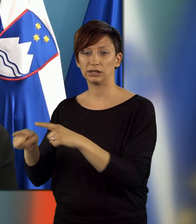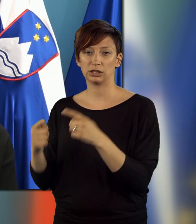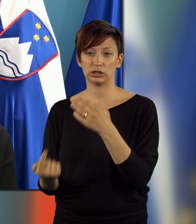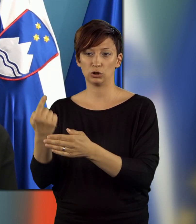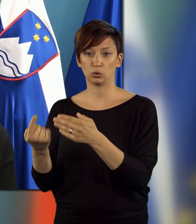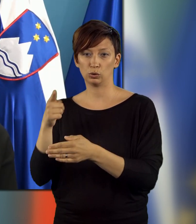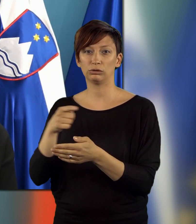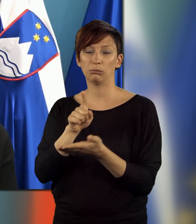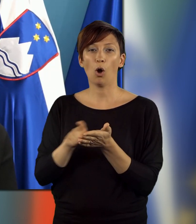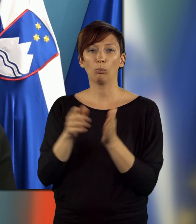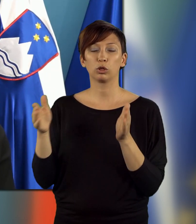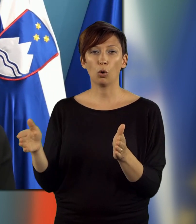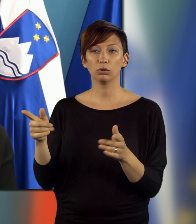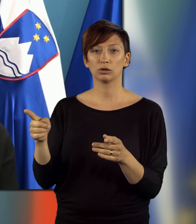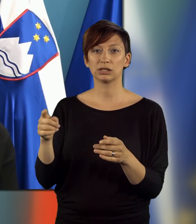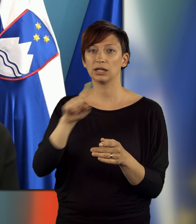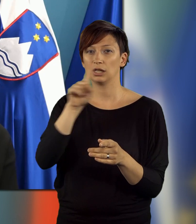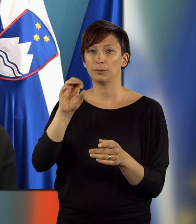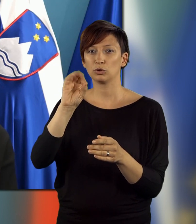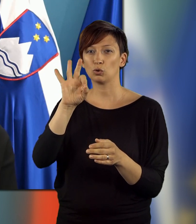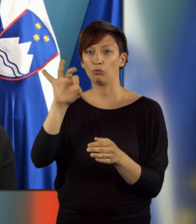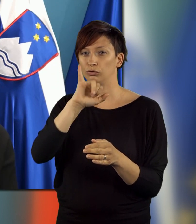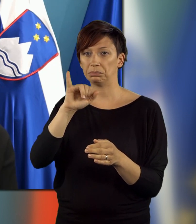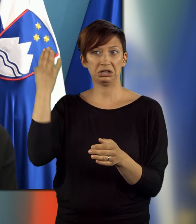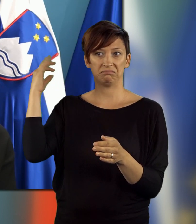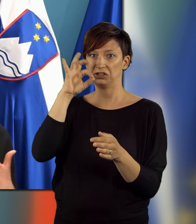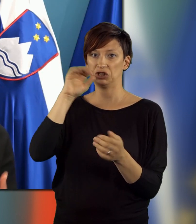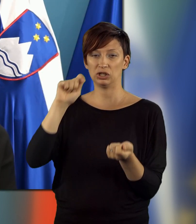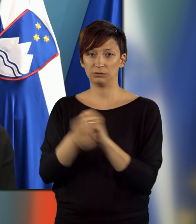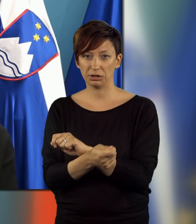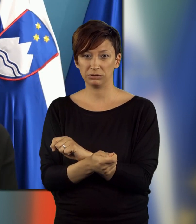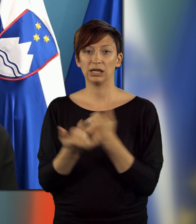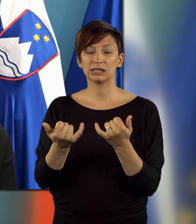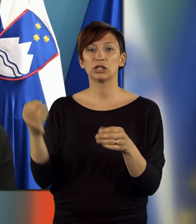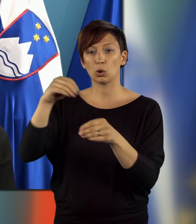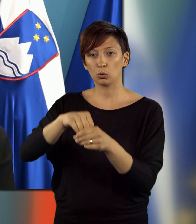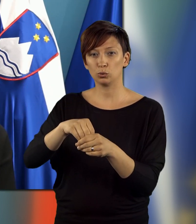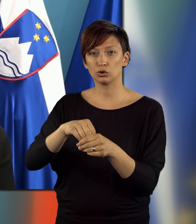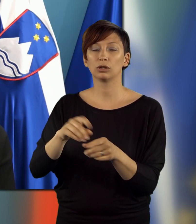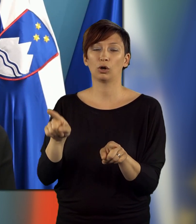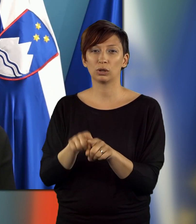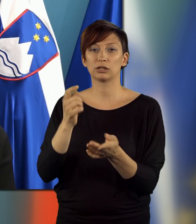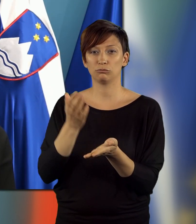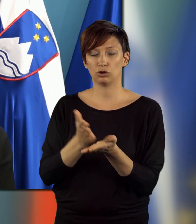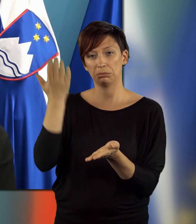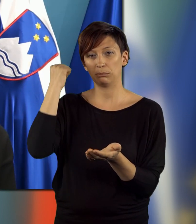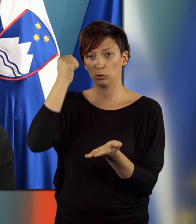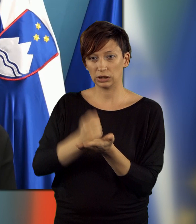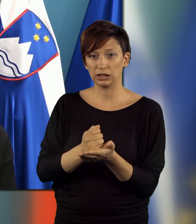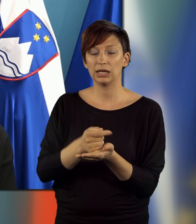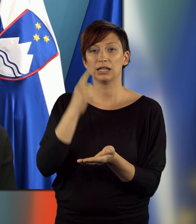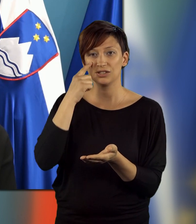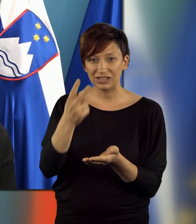se zgodili v tem obdobju, ko se ZOFI ni spreminjal. Zato je prav, da so sedaj vključeni, predvsem, kot že poudarjeno, tako z